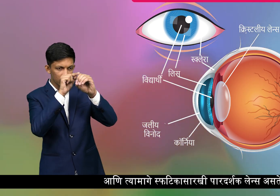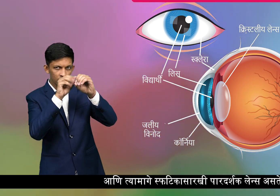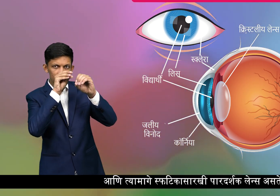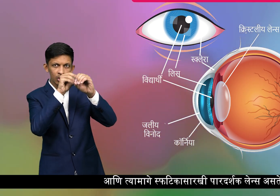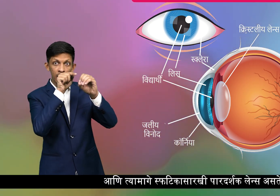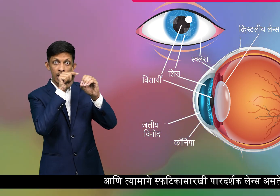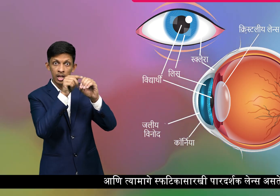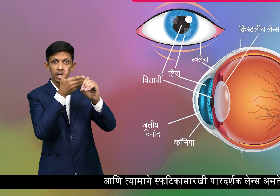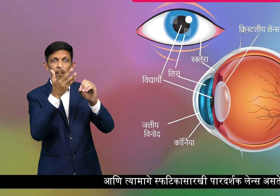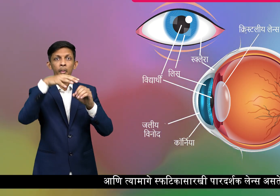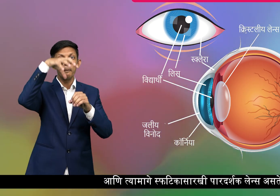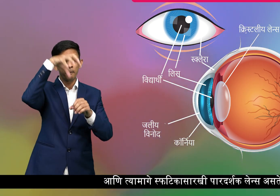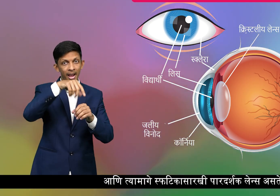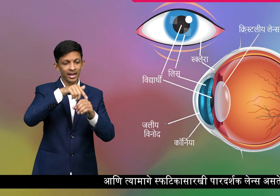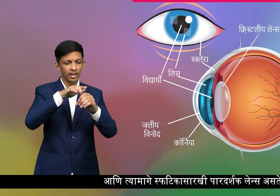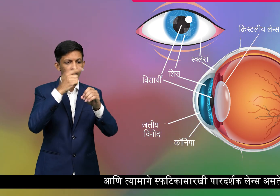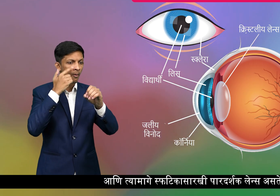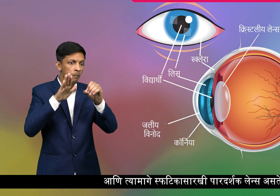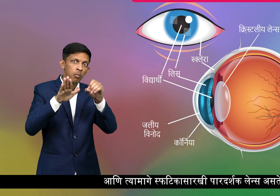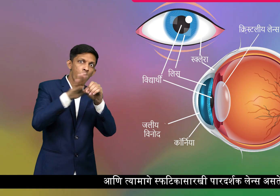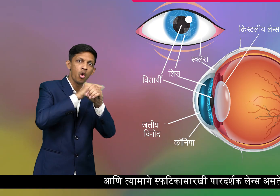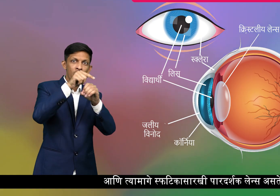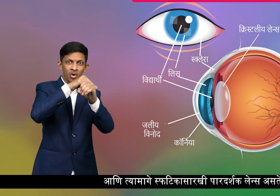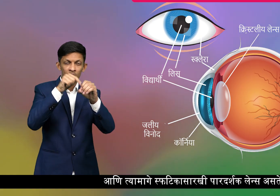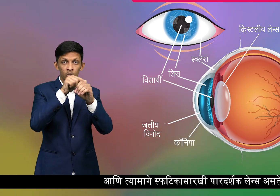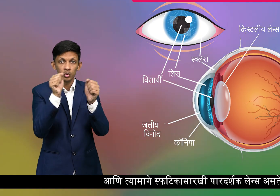आणि त्यामागे स्फटिकासारखी पारदर्शक लेन्स असते.